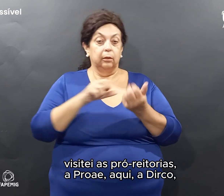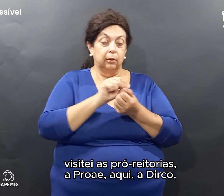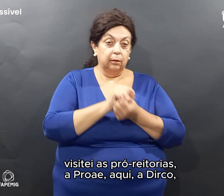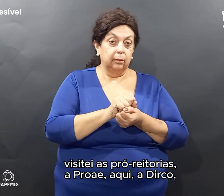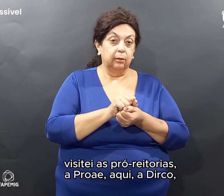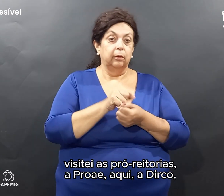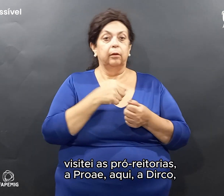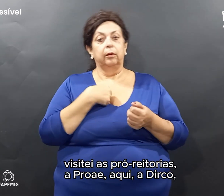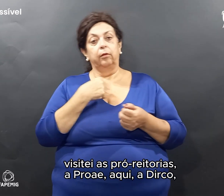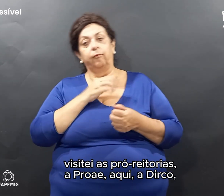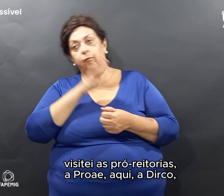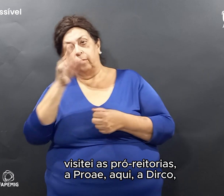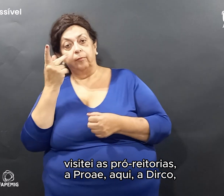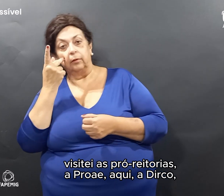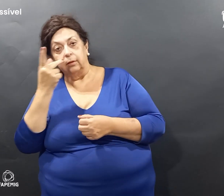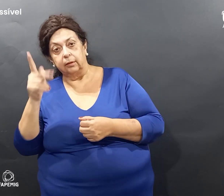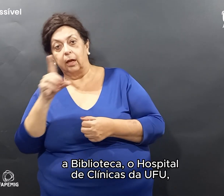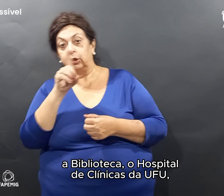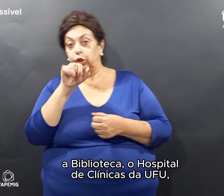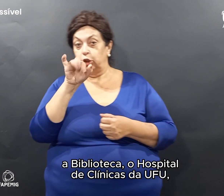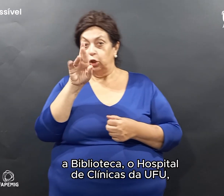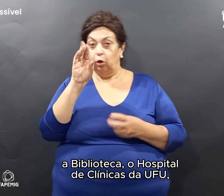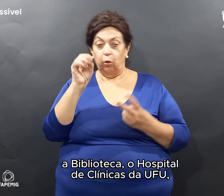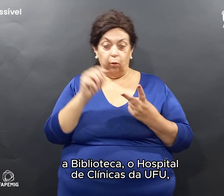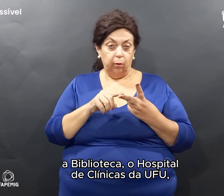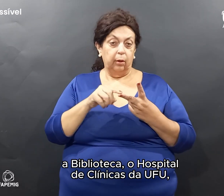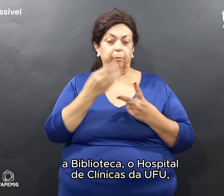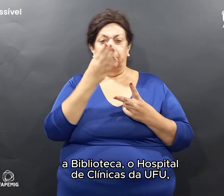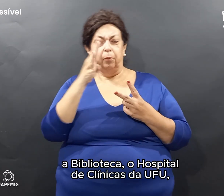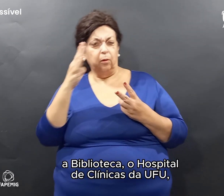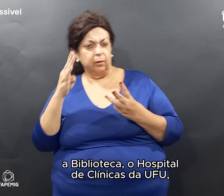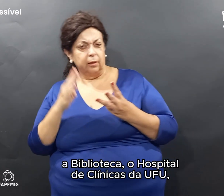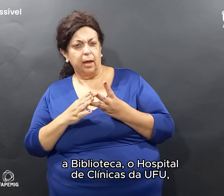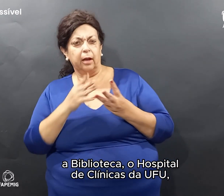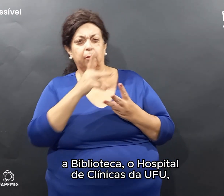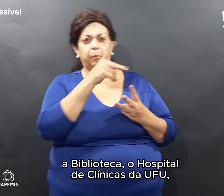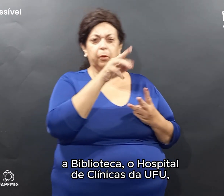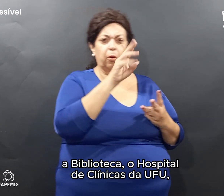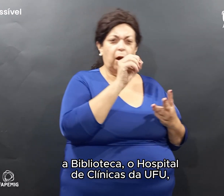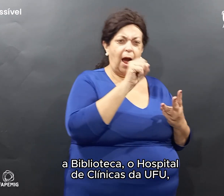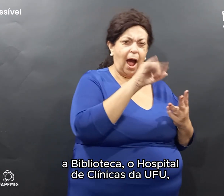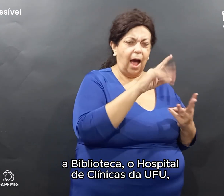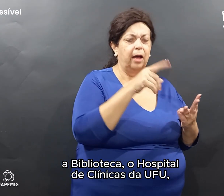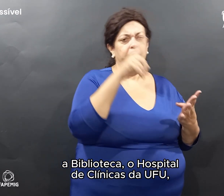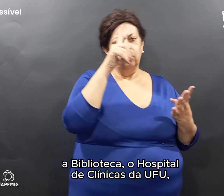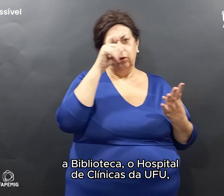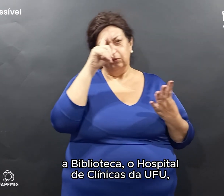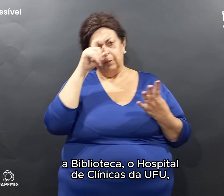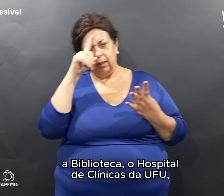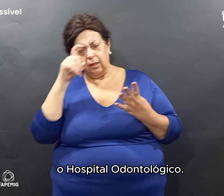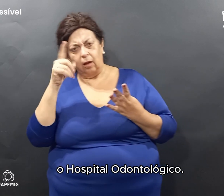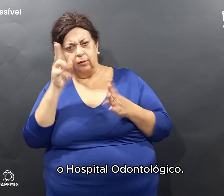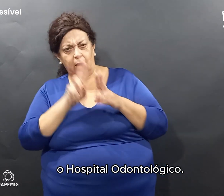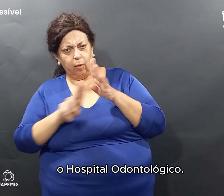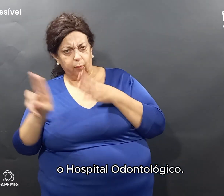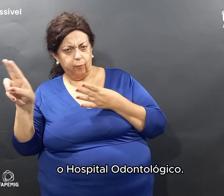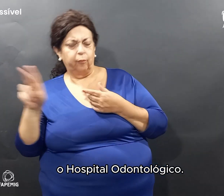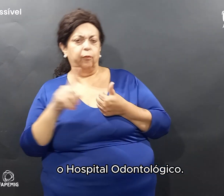PROAI, aqui a DIRCO, a biblioteca, o Hospital de Clínicas da UFO, né, o Hospital Odontológico.